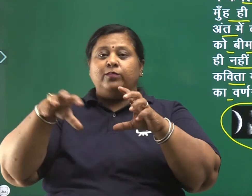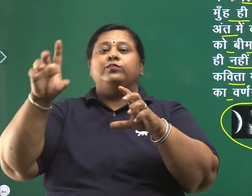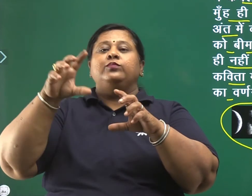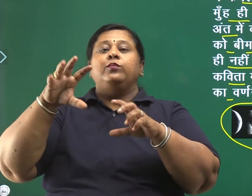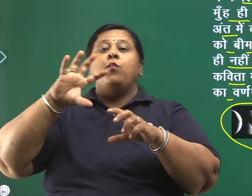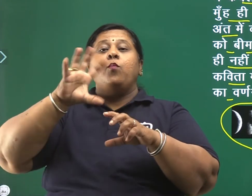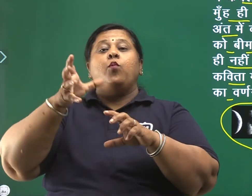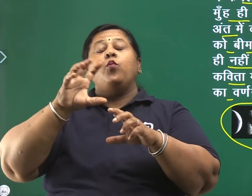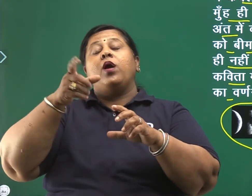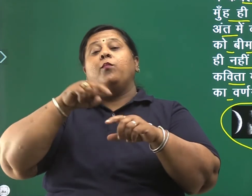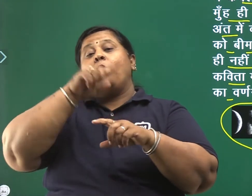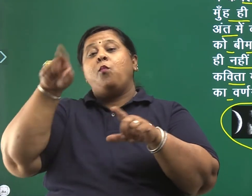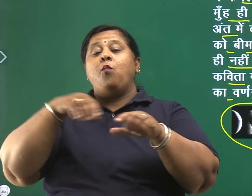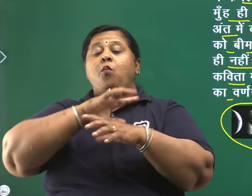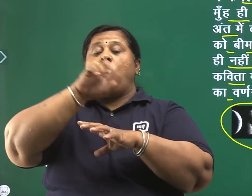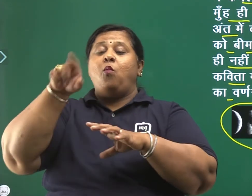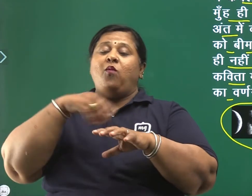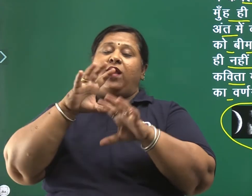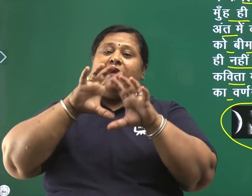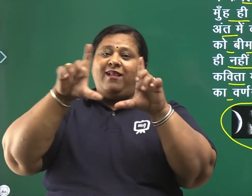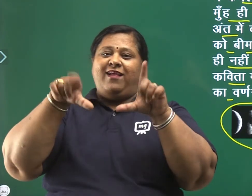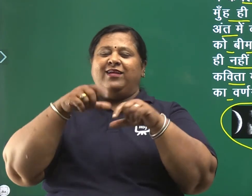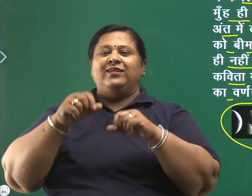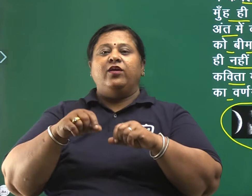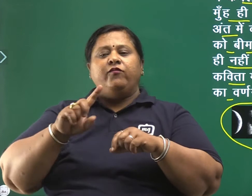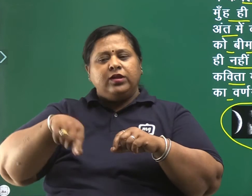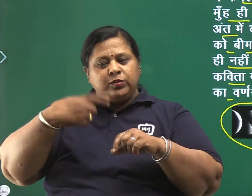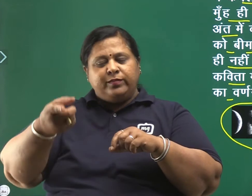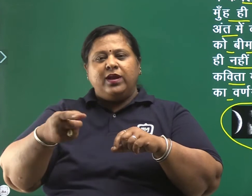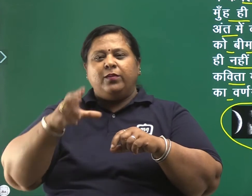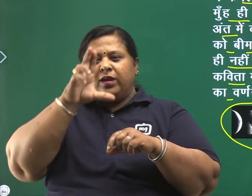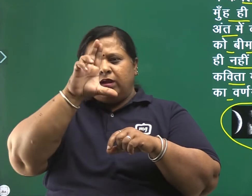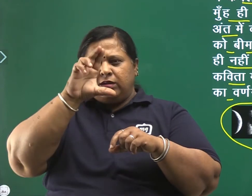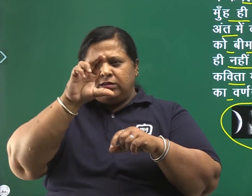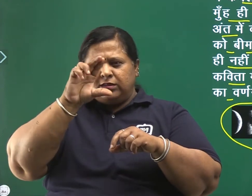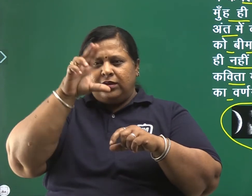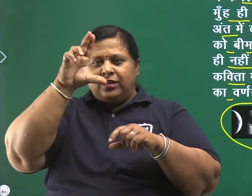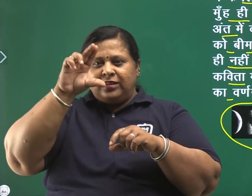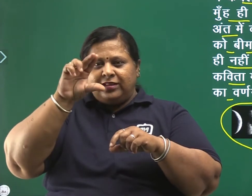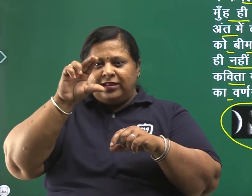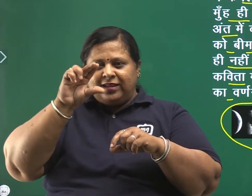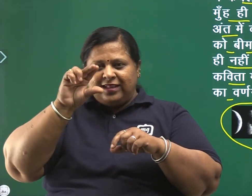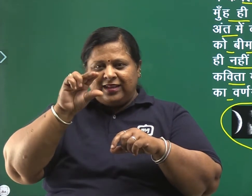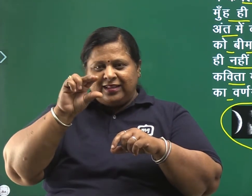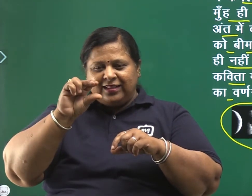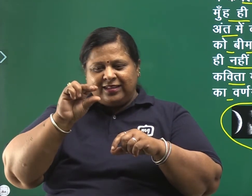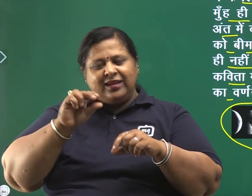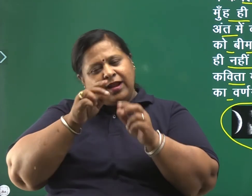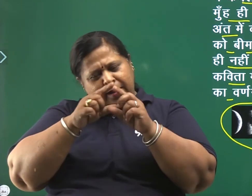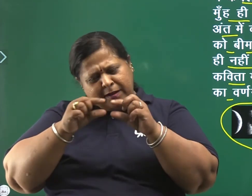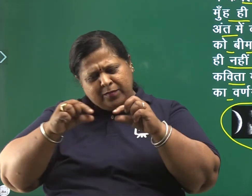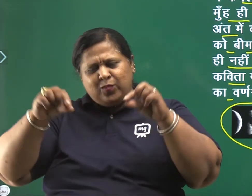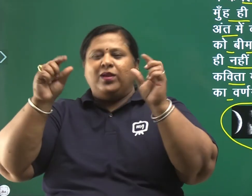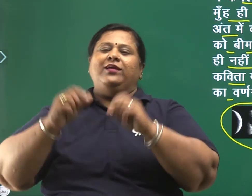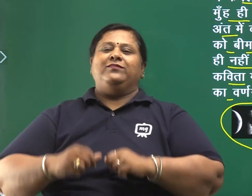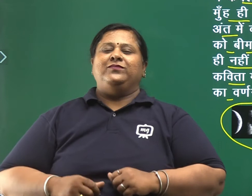में ये चांद पूरा खिल रहा है, और फिर आगे के चित्रों में ये चांद धीरे धीरे कम हो रहा